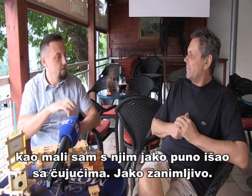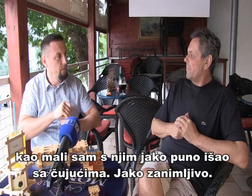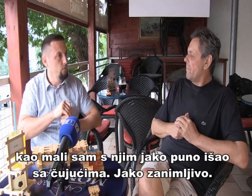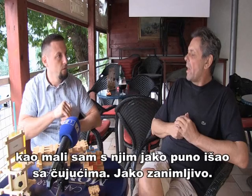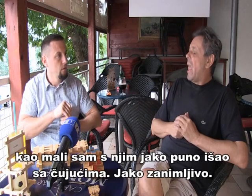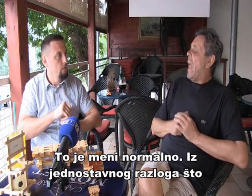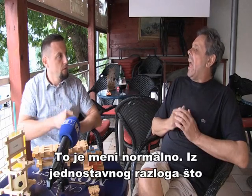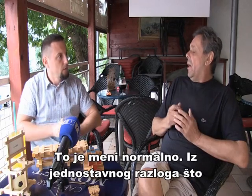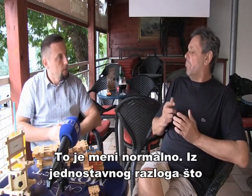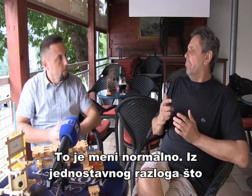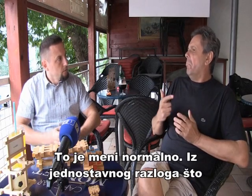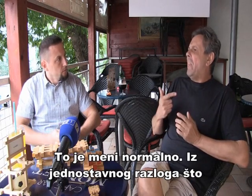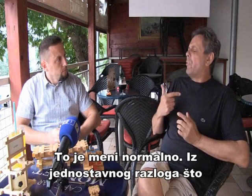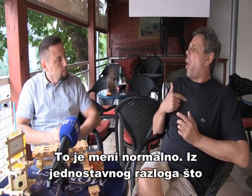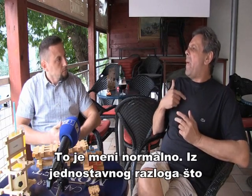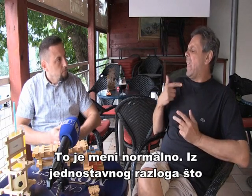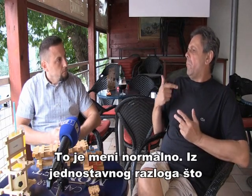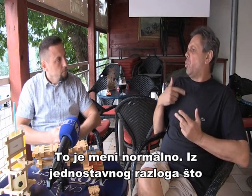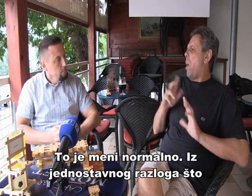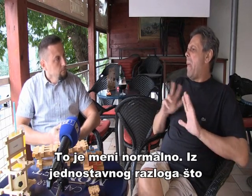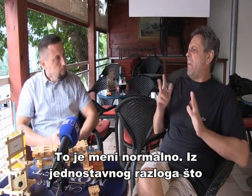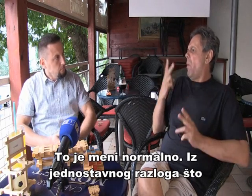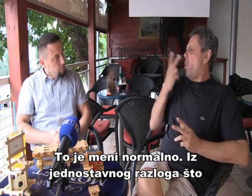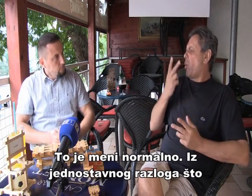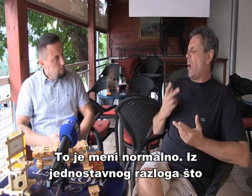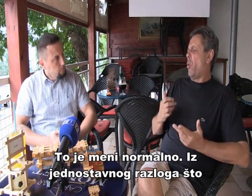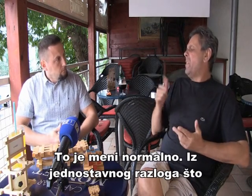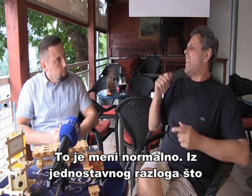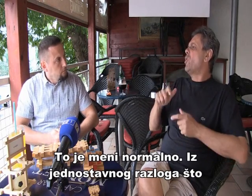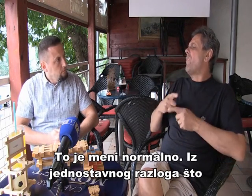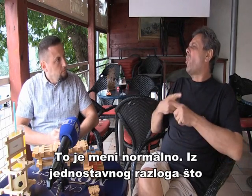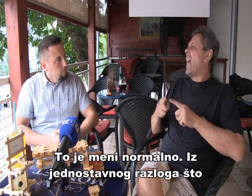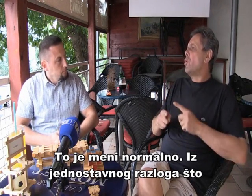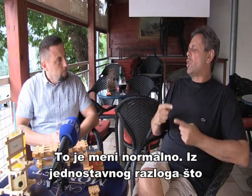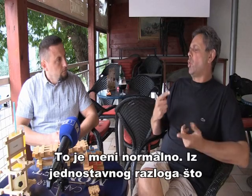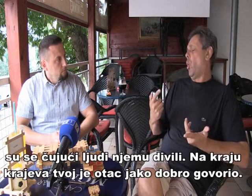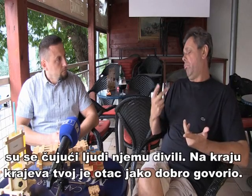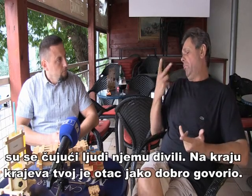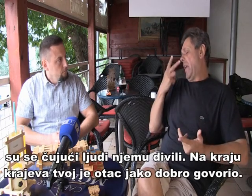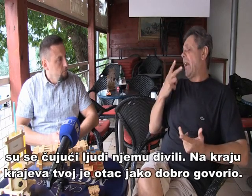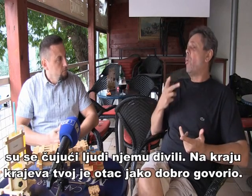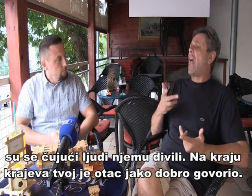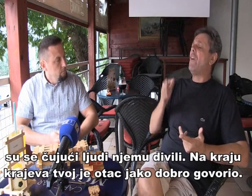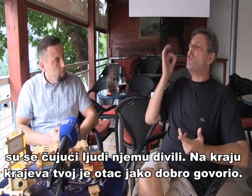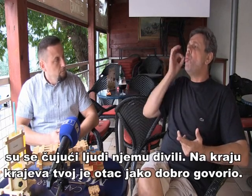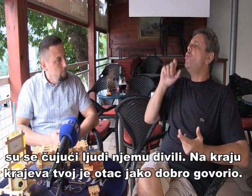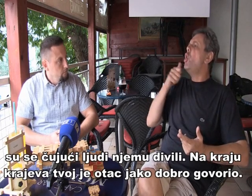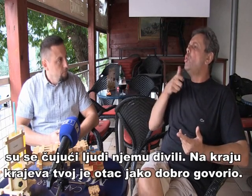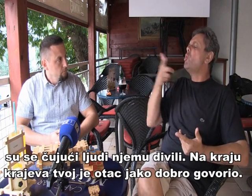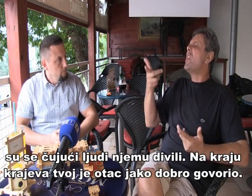zanimljivo. Da, to je meni normalno, iz jednostavnog razloga što na kraju krajeva čujući ljudi su se